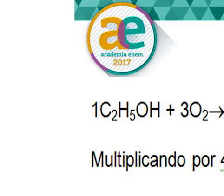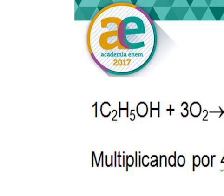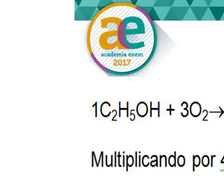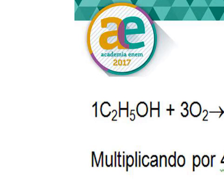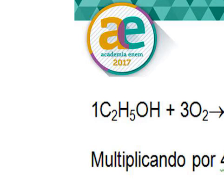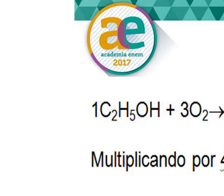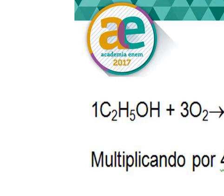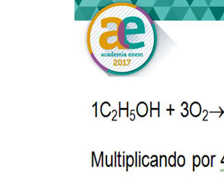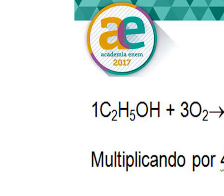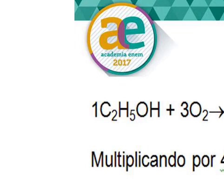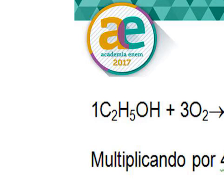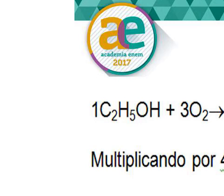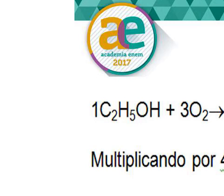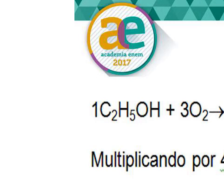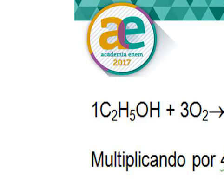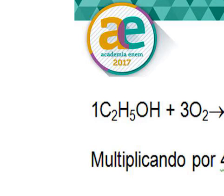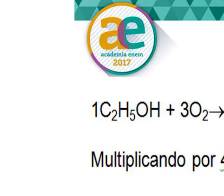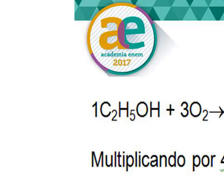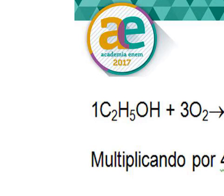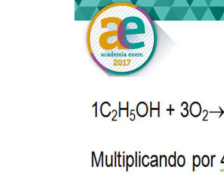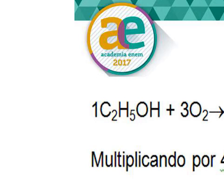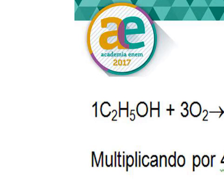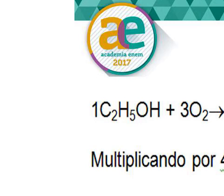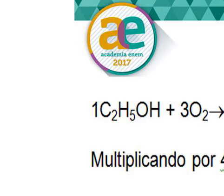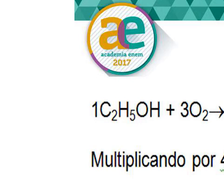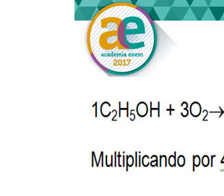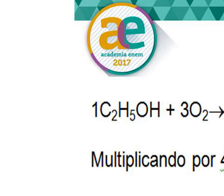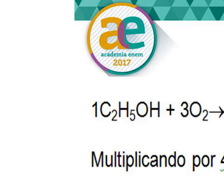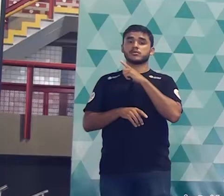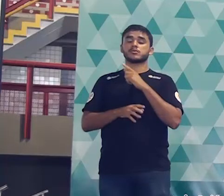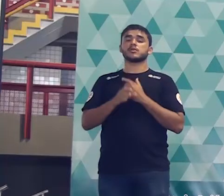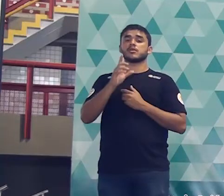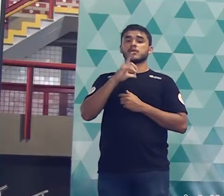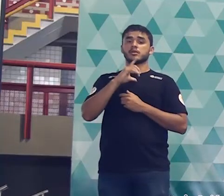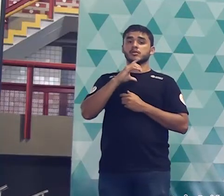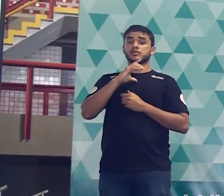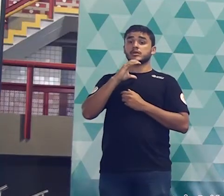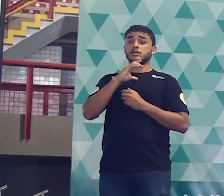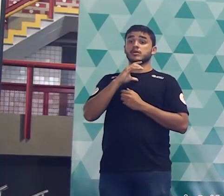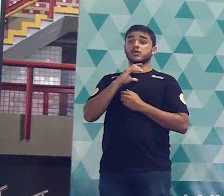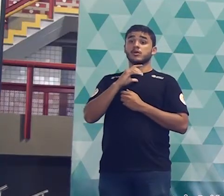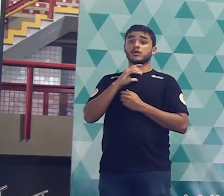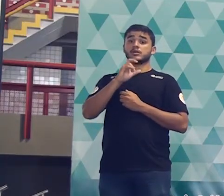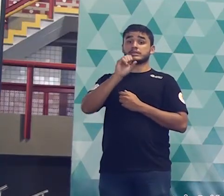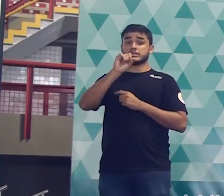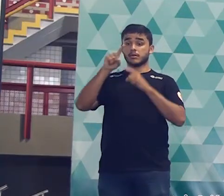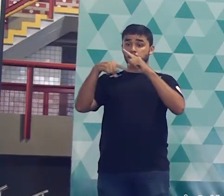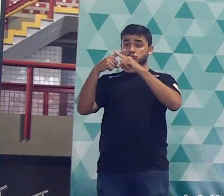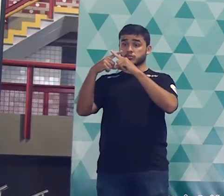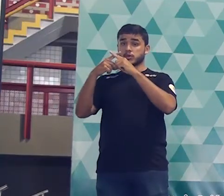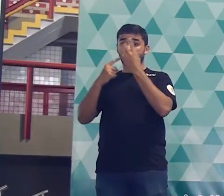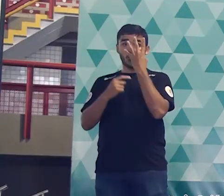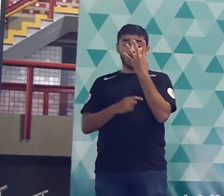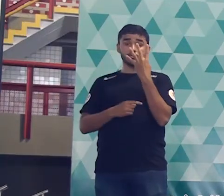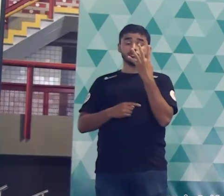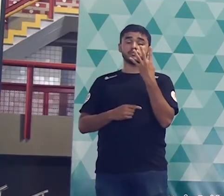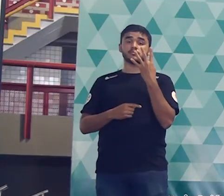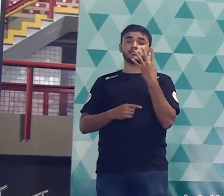etanol produzido, eu libero 2 moléculas de CO2. Então, como eu vou multiplicar por 4, eu